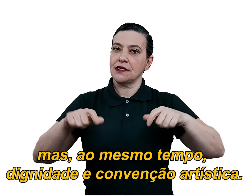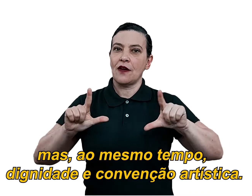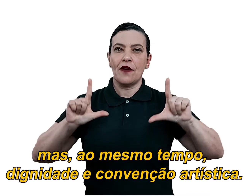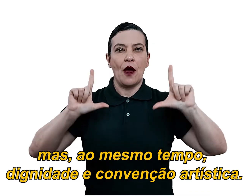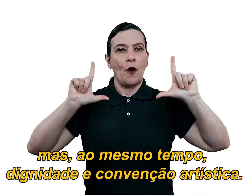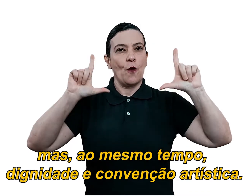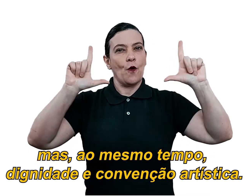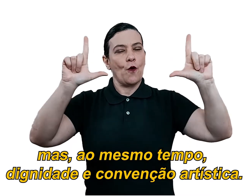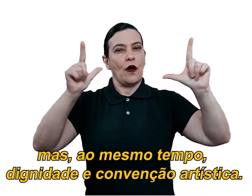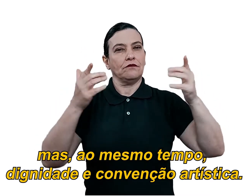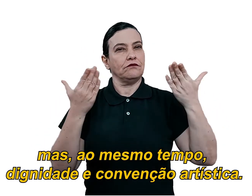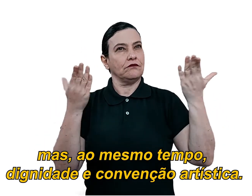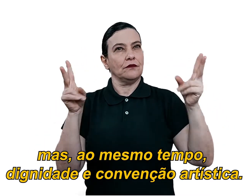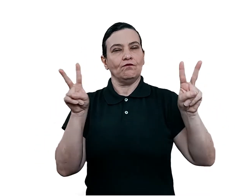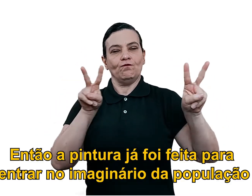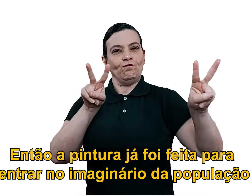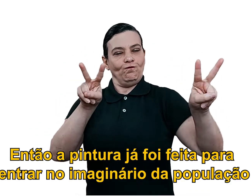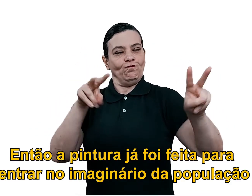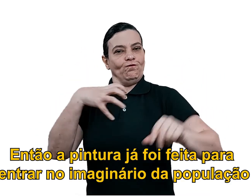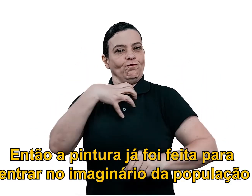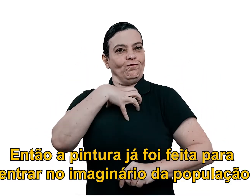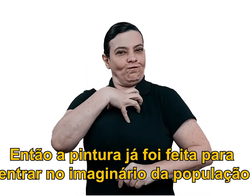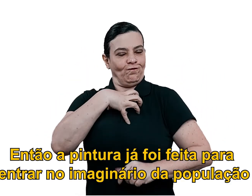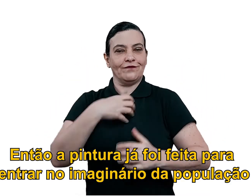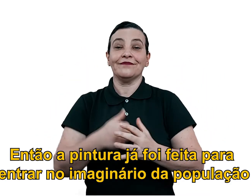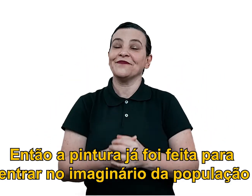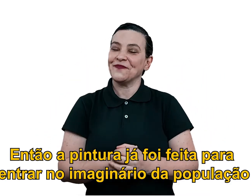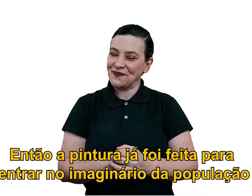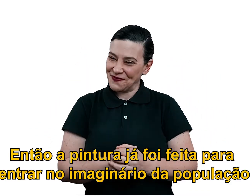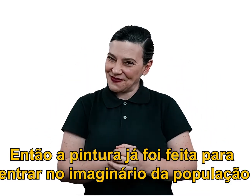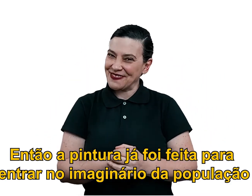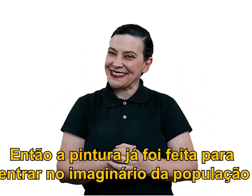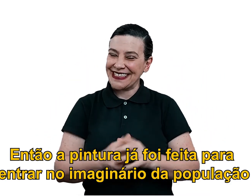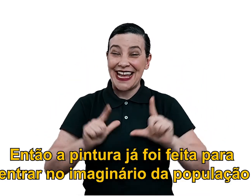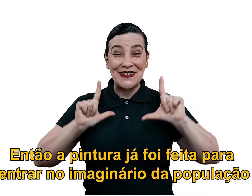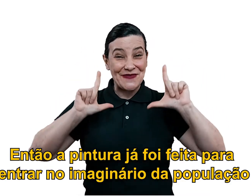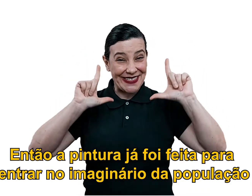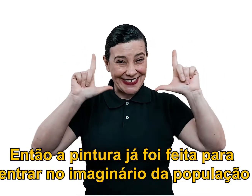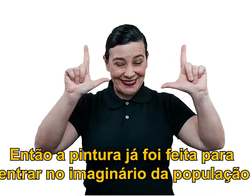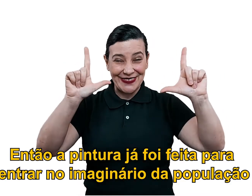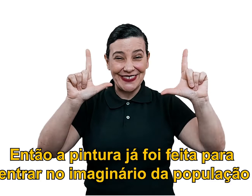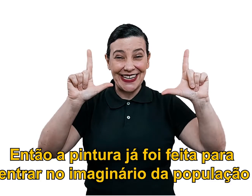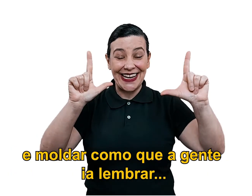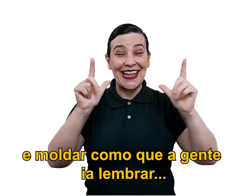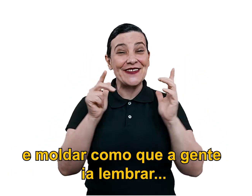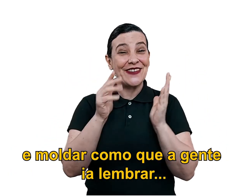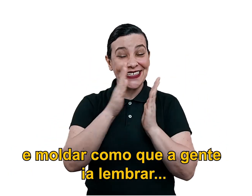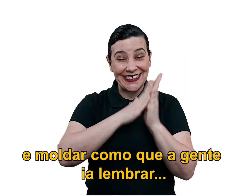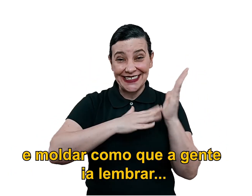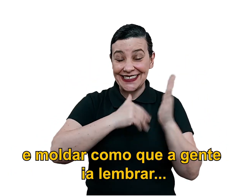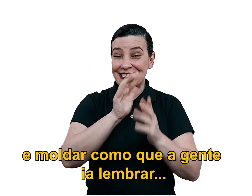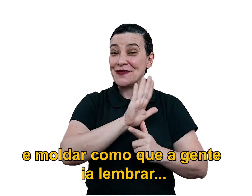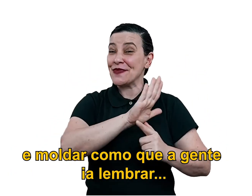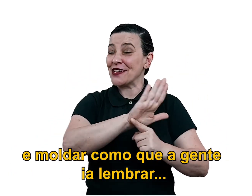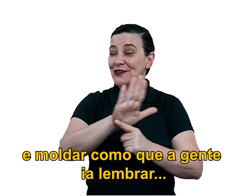dignidade, convenção artística. Então a pintura já foi feita para entrar no imaginário da população e moldar como que a gente ia lembrar.